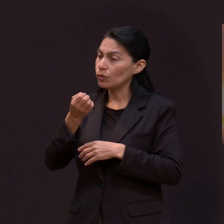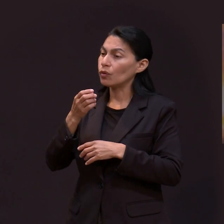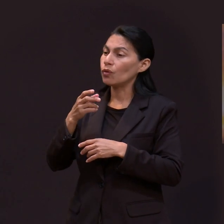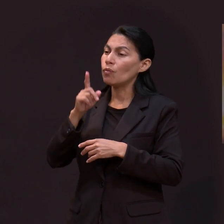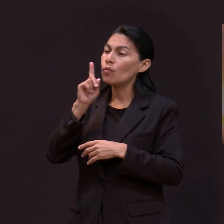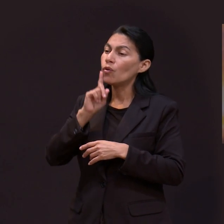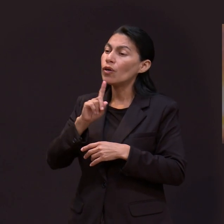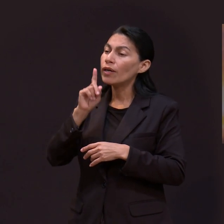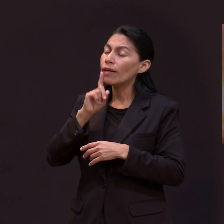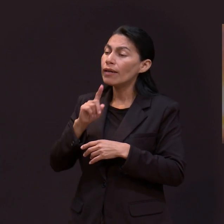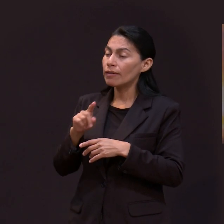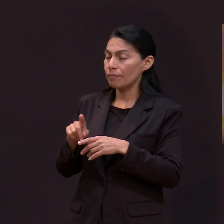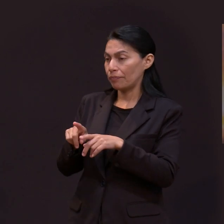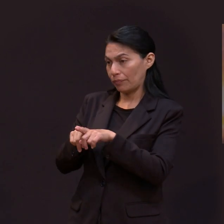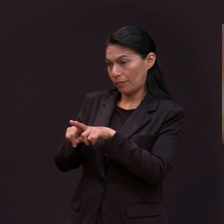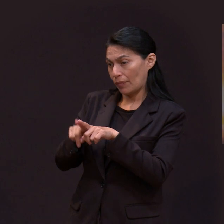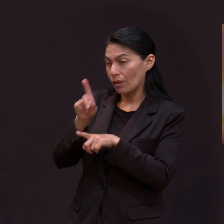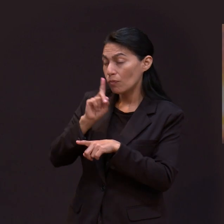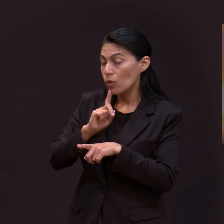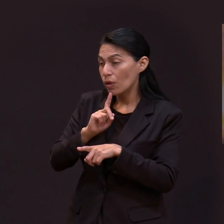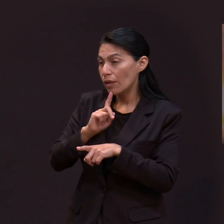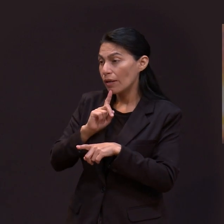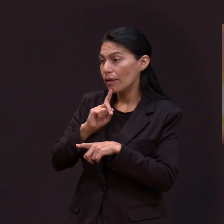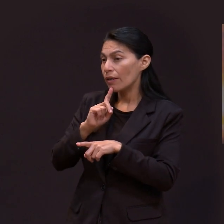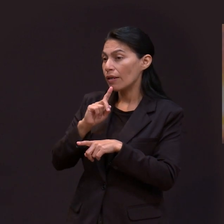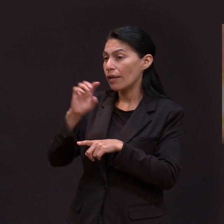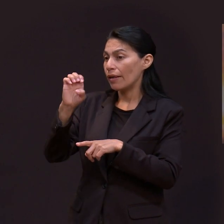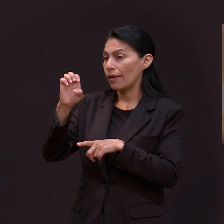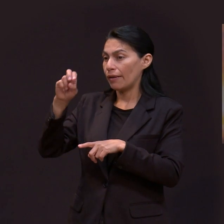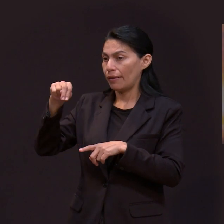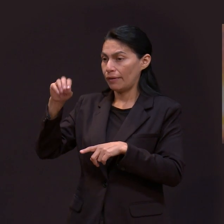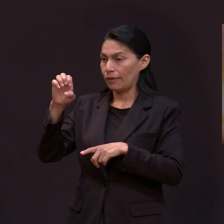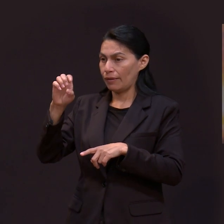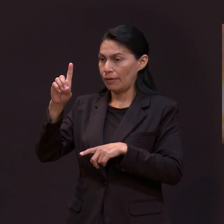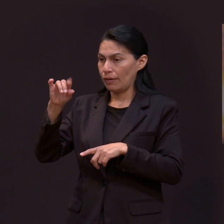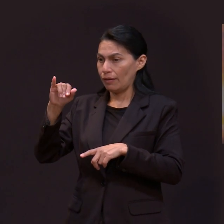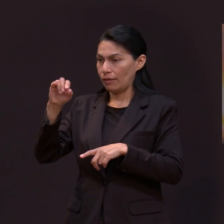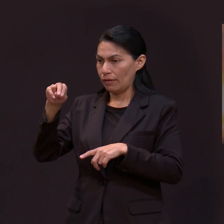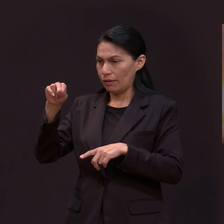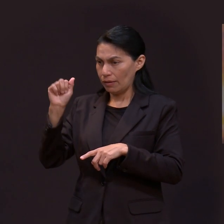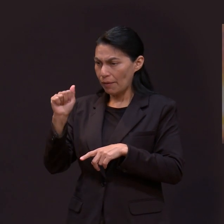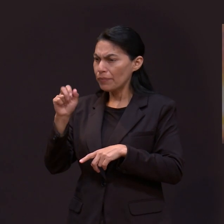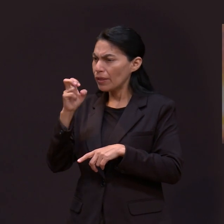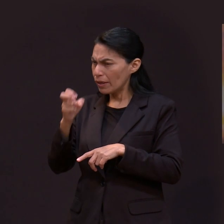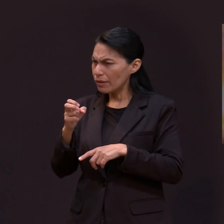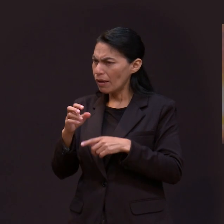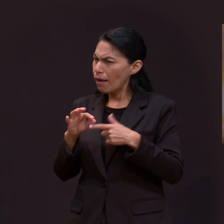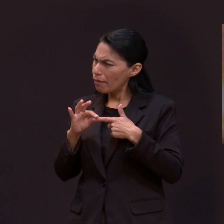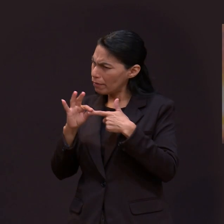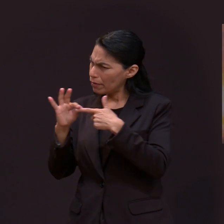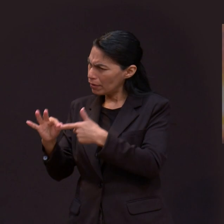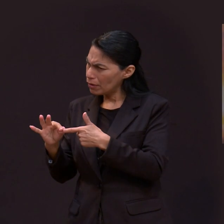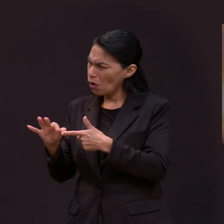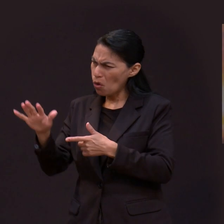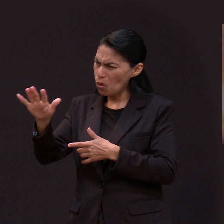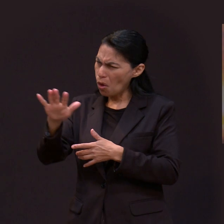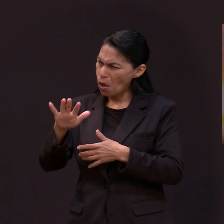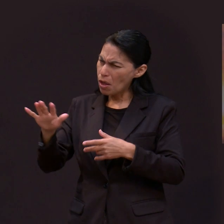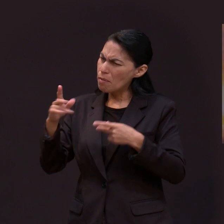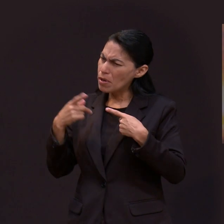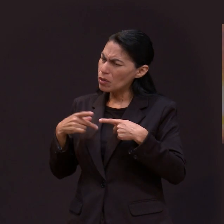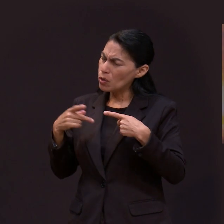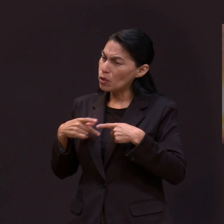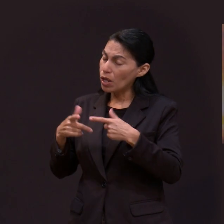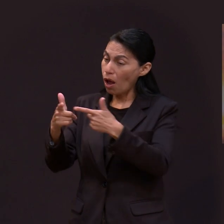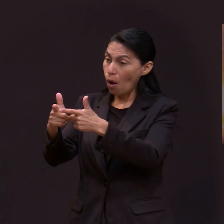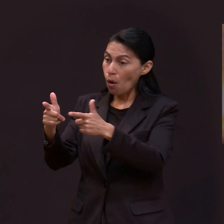esta también a la hermana enedina ella dirigió una caminata para un grupo grande de hermanas de toda la región